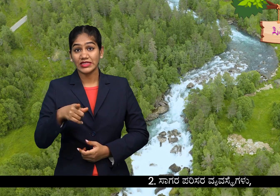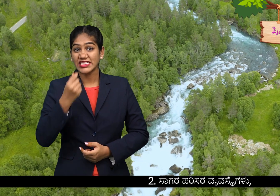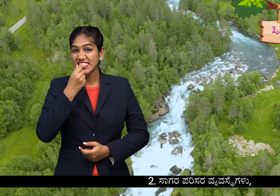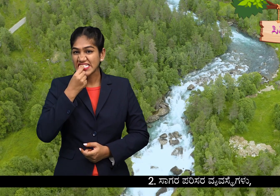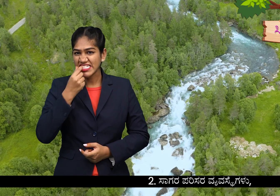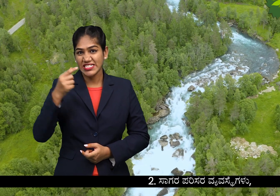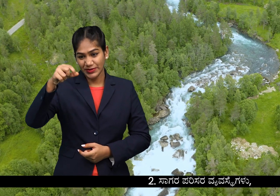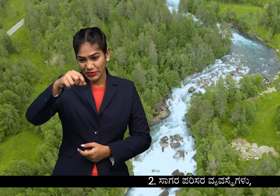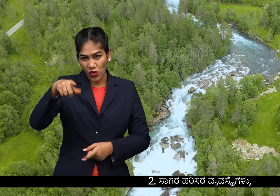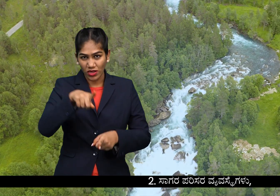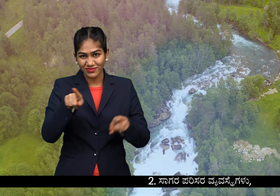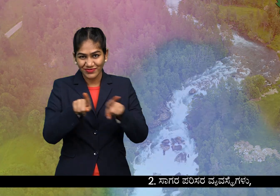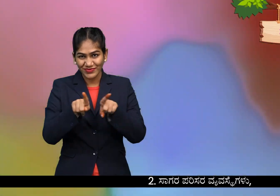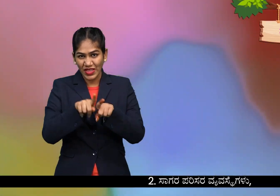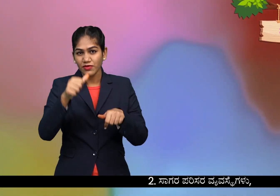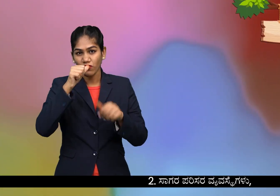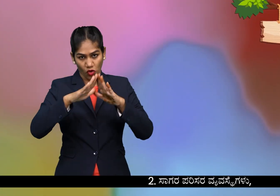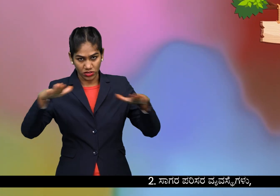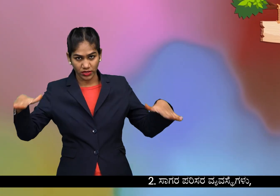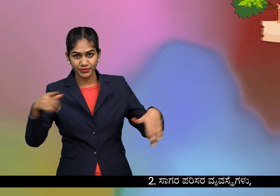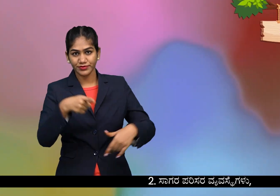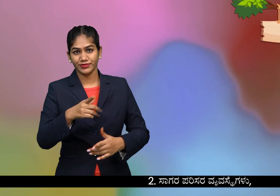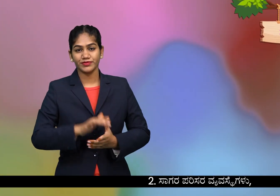2 ಸಾಗರ ಪರಿಸರ ವ್ಯವಸ್ಥೆಗಳು,